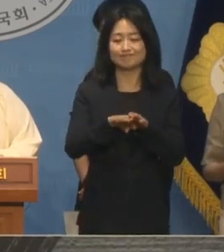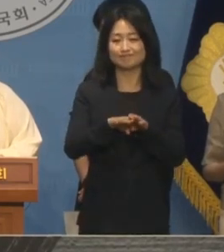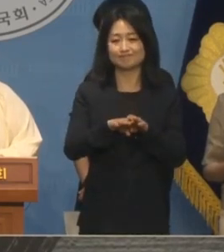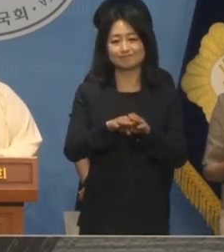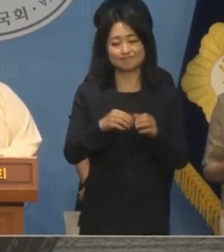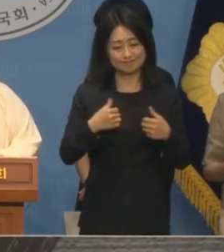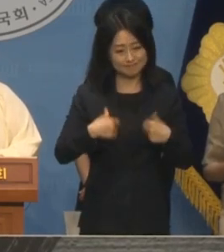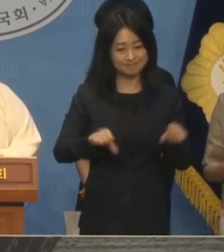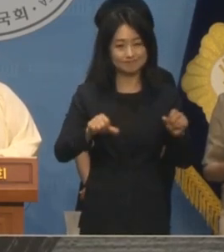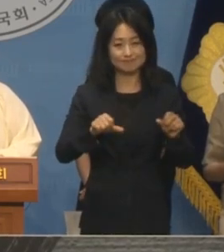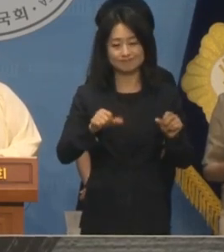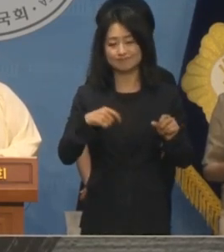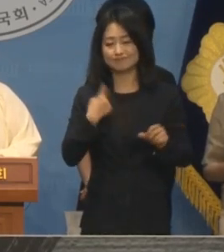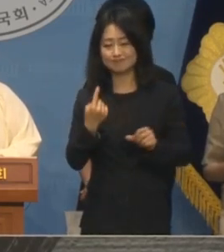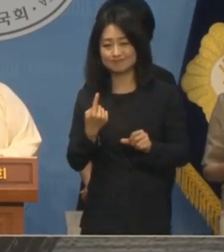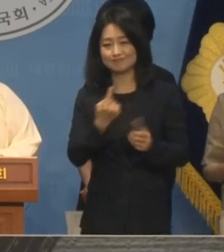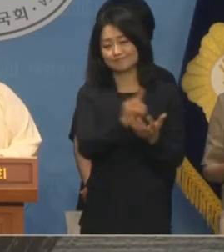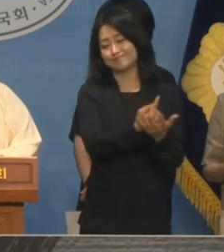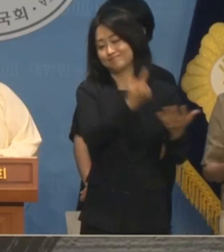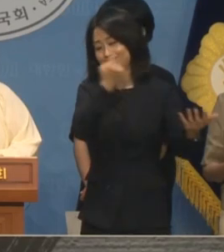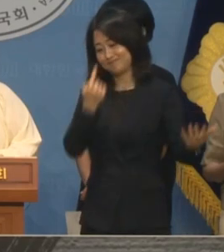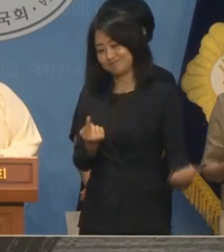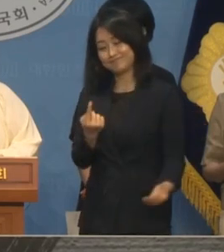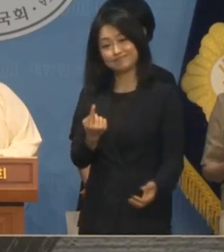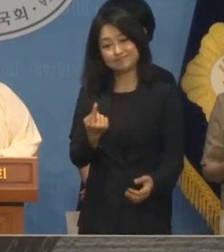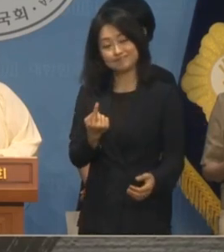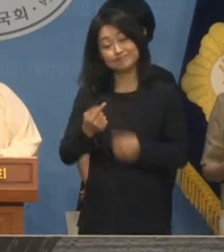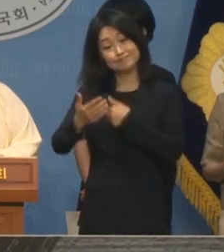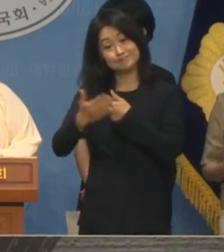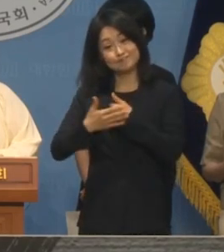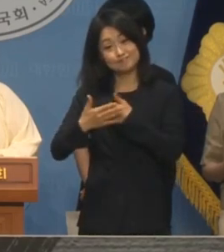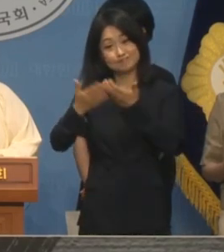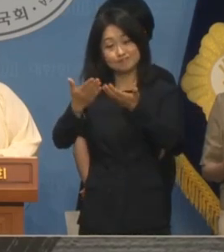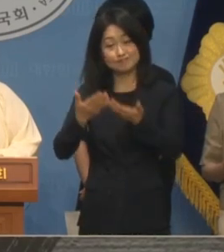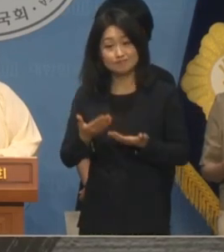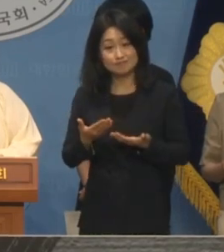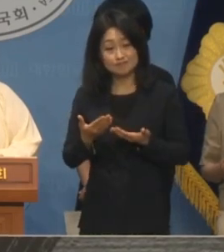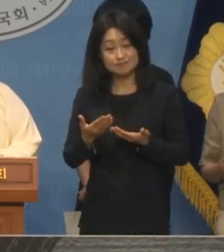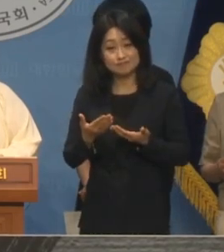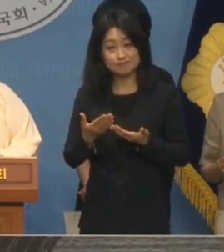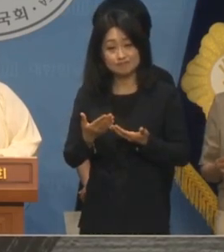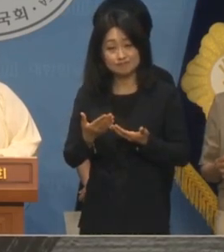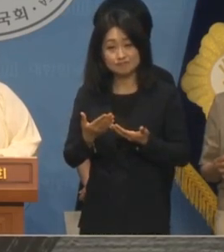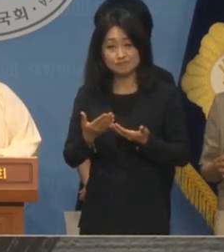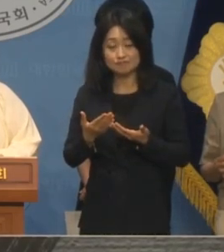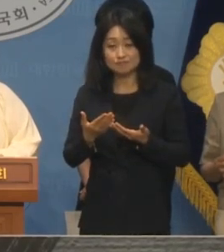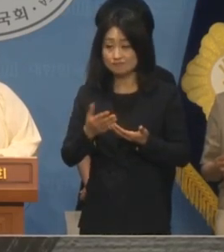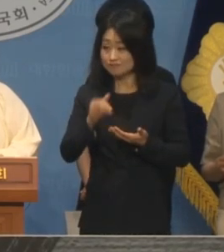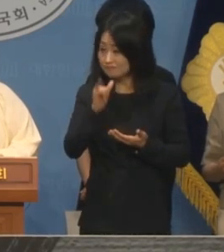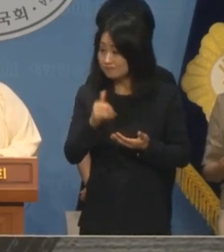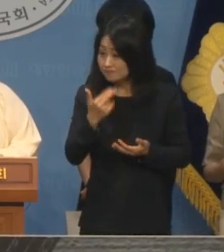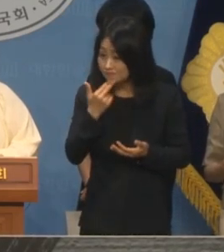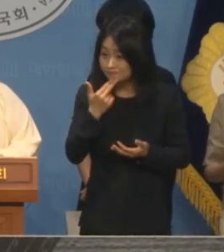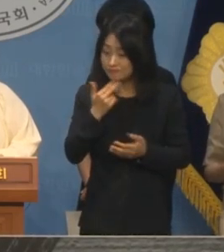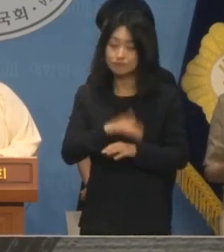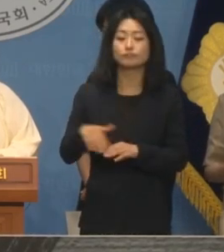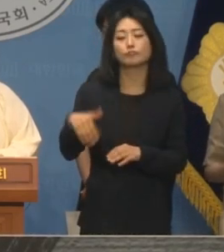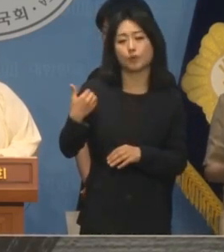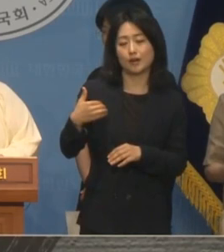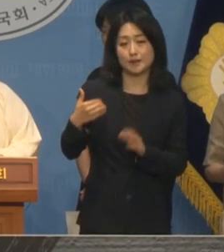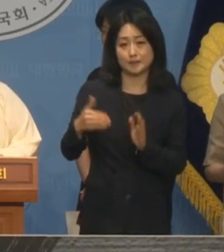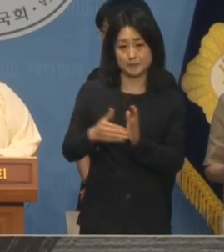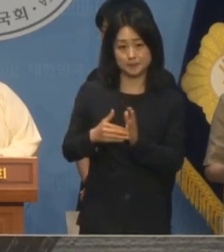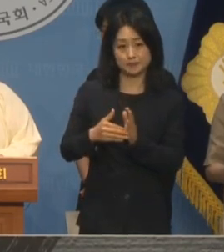했습니다. 하지만 탈시설을 할 때 어떤 도움을 받을 수 있는지 잘